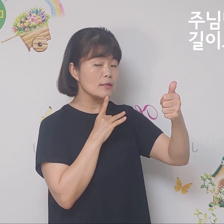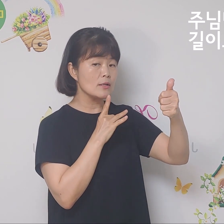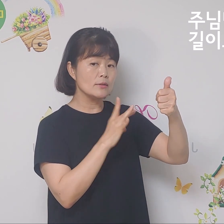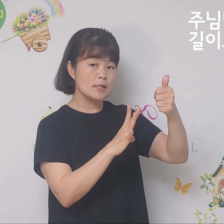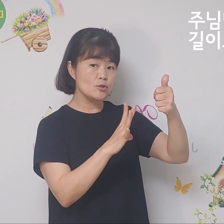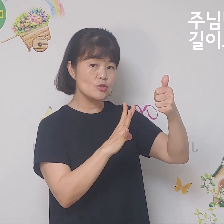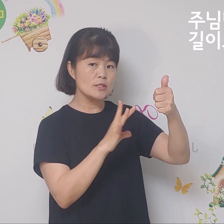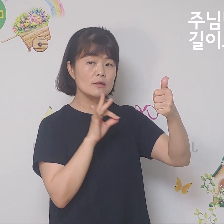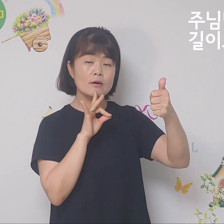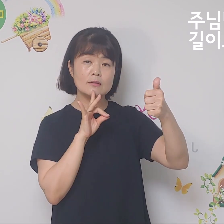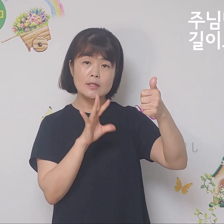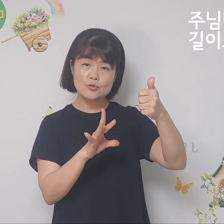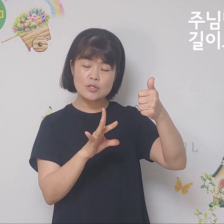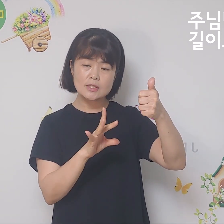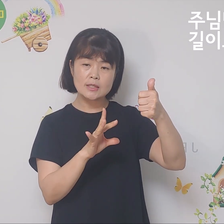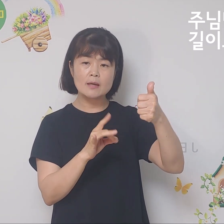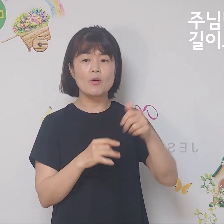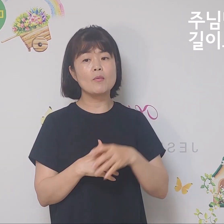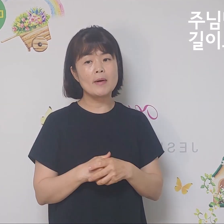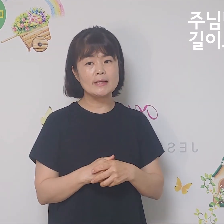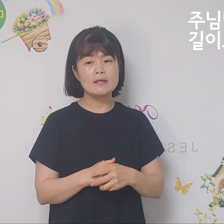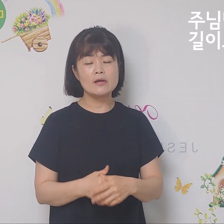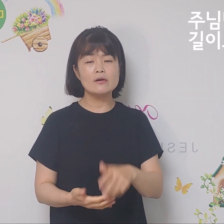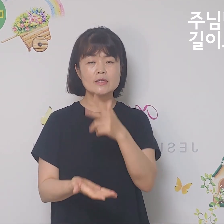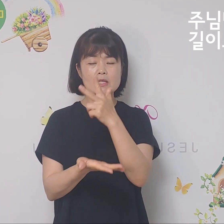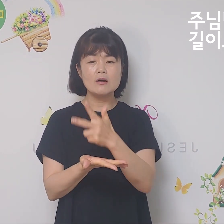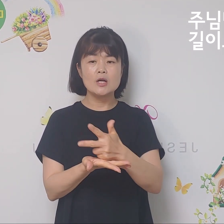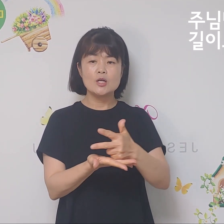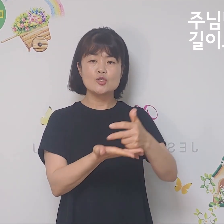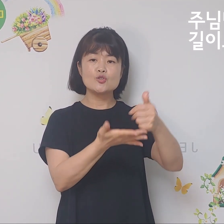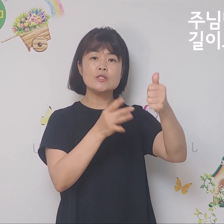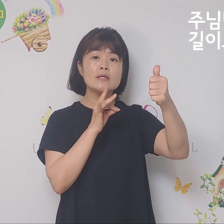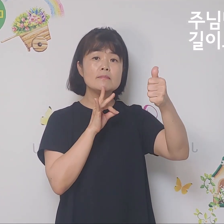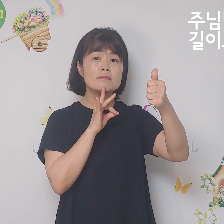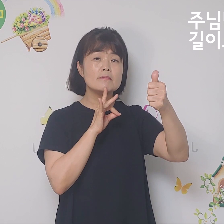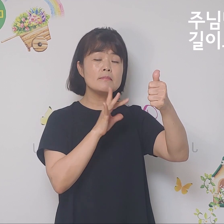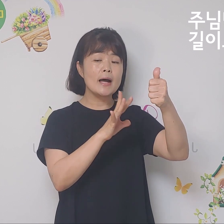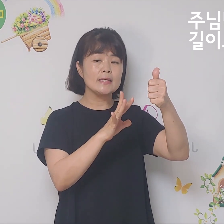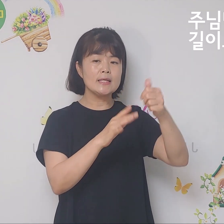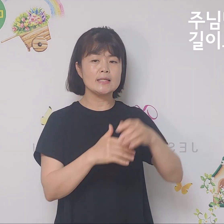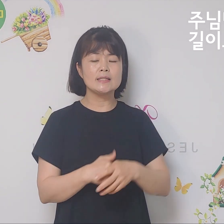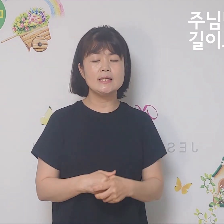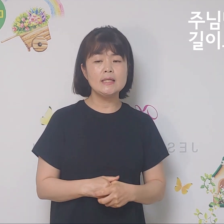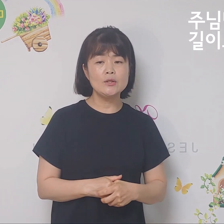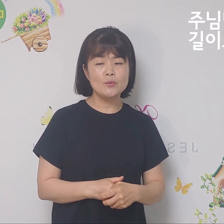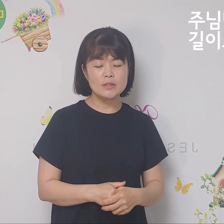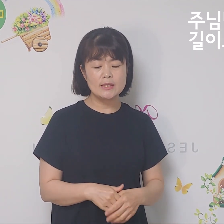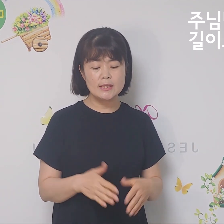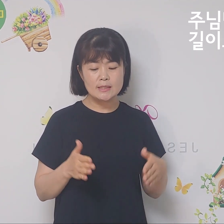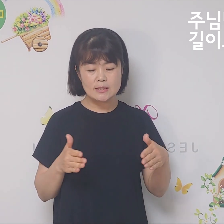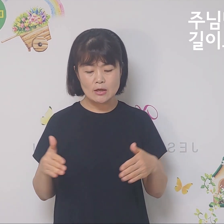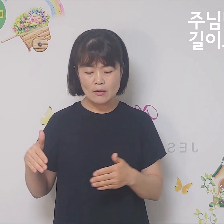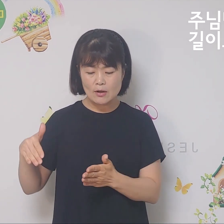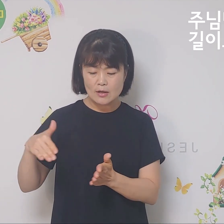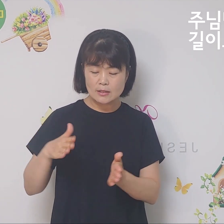아래에서 떼주시는 게 뭐뭐만이에요. 그래서 주님만이 길이 오니 길은요 그냥